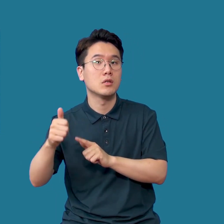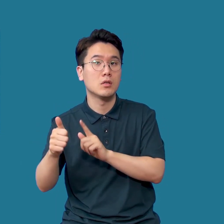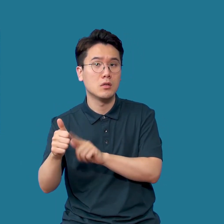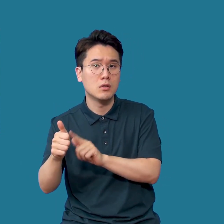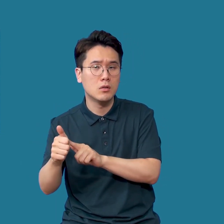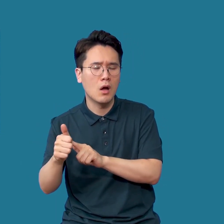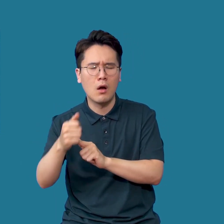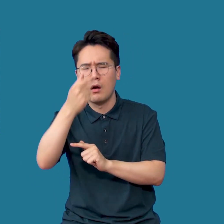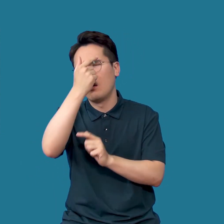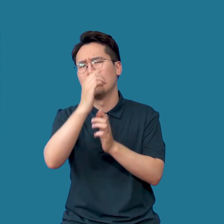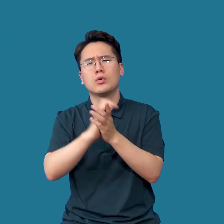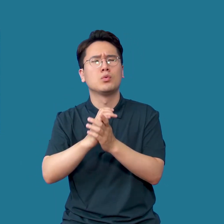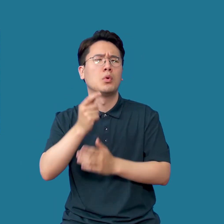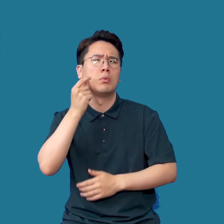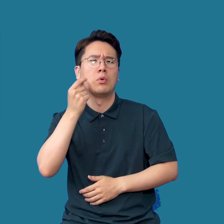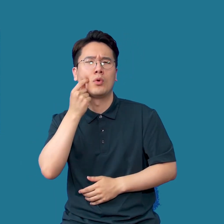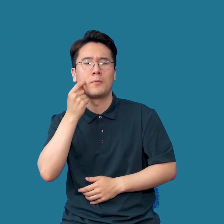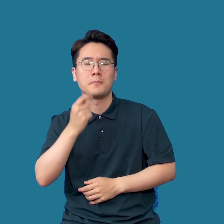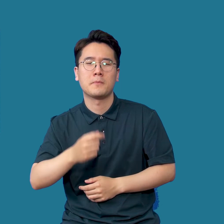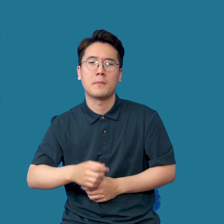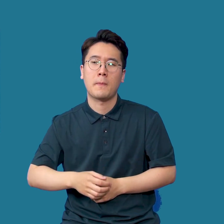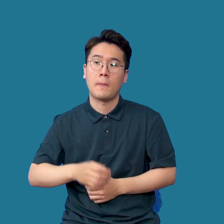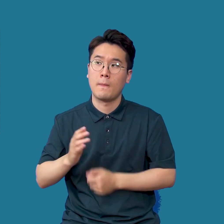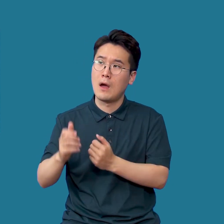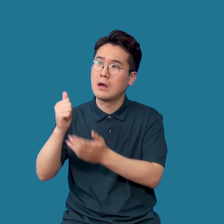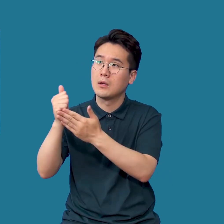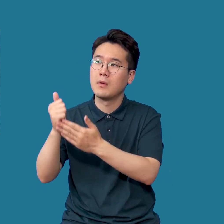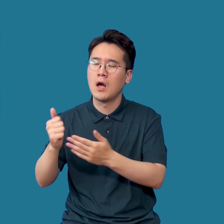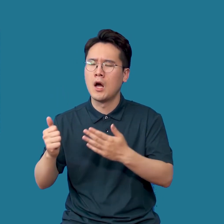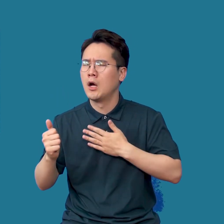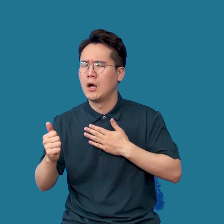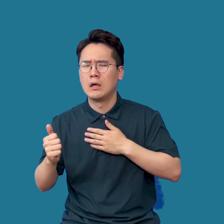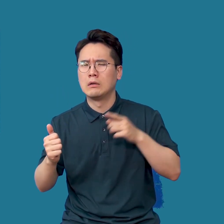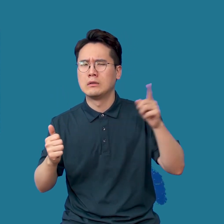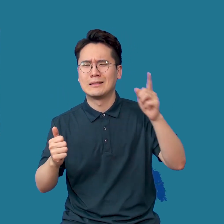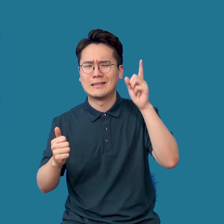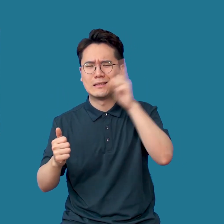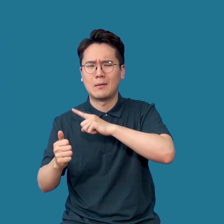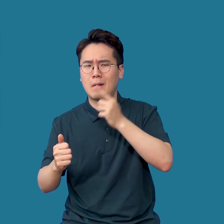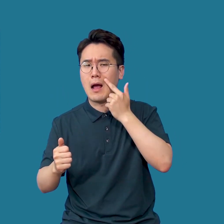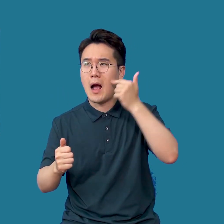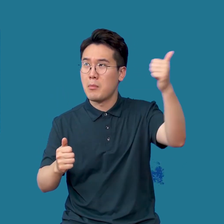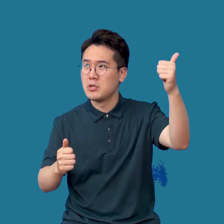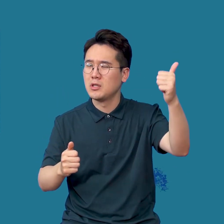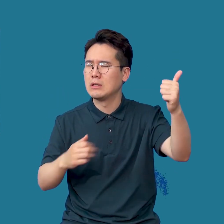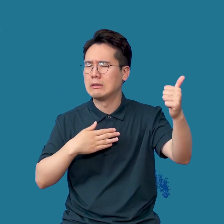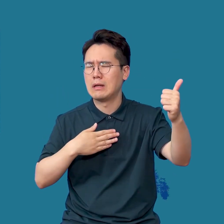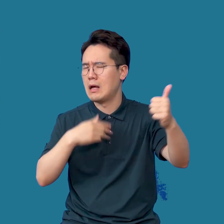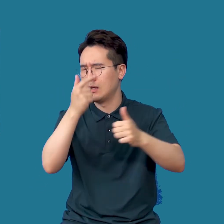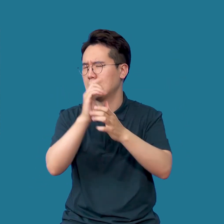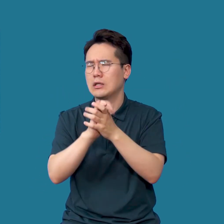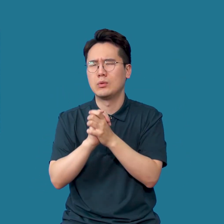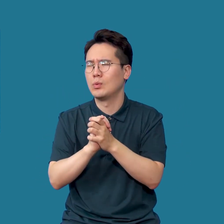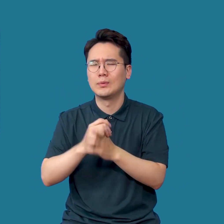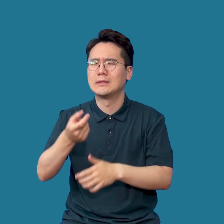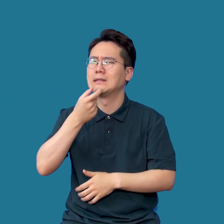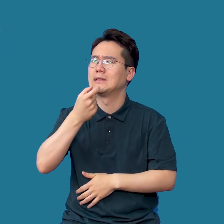하나님, 그 인간을 위해서는 정말 기도하고 싶지 않습니다. 몇 번이나 그렇게 외쳤습니다.